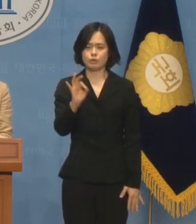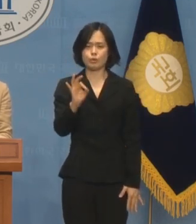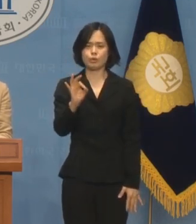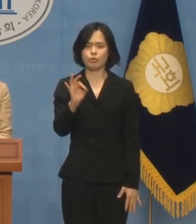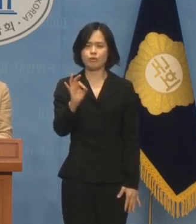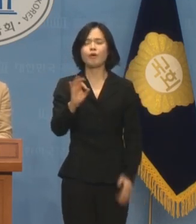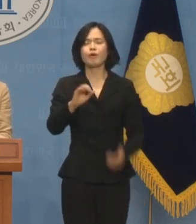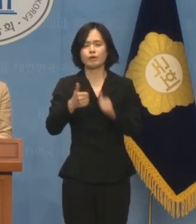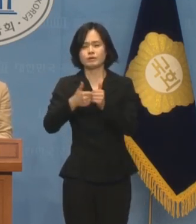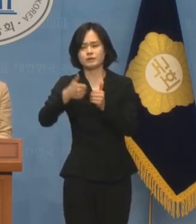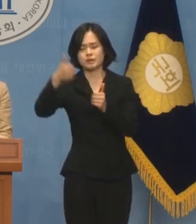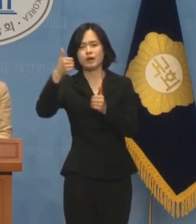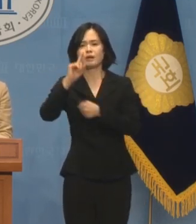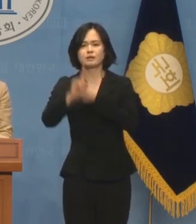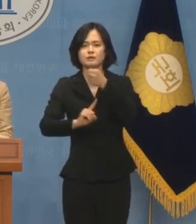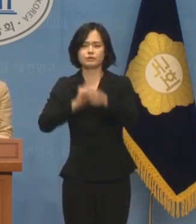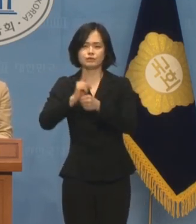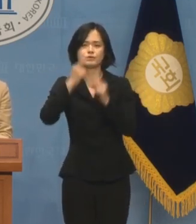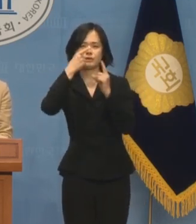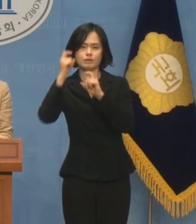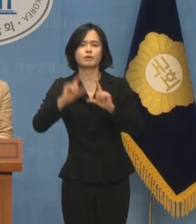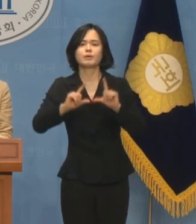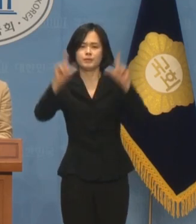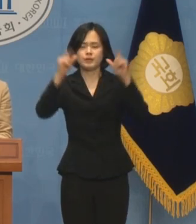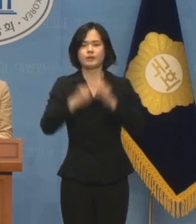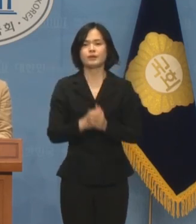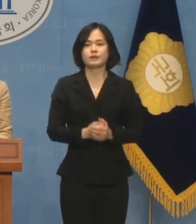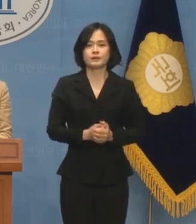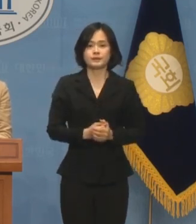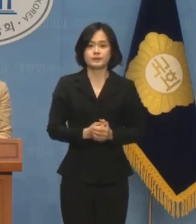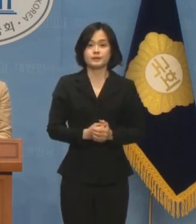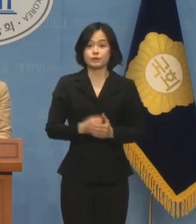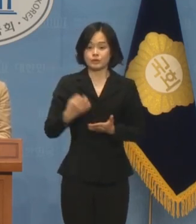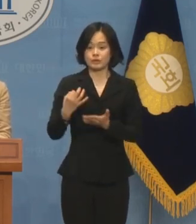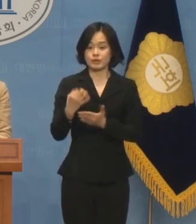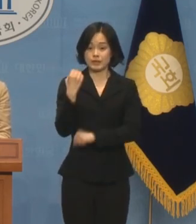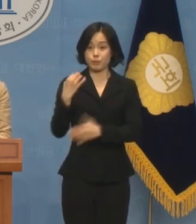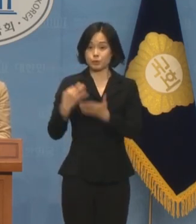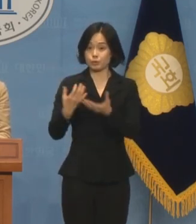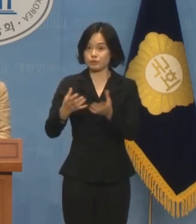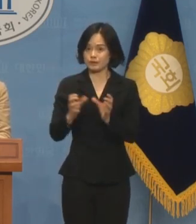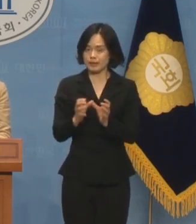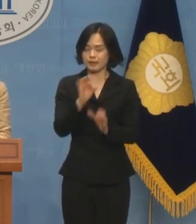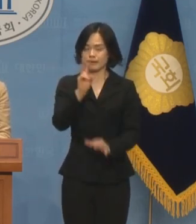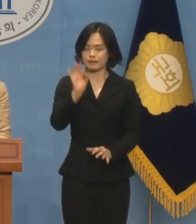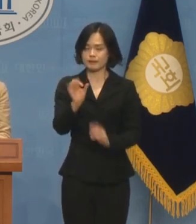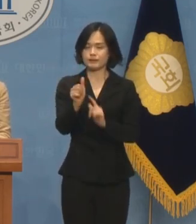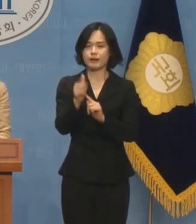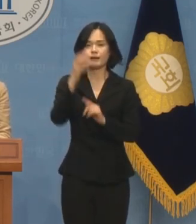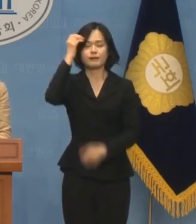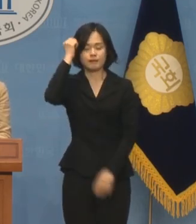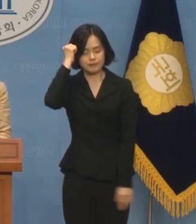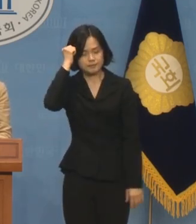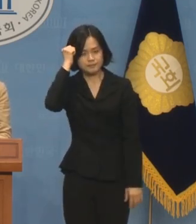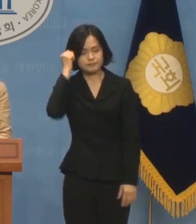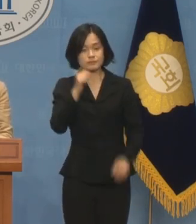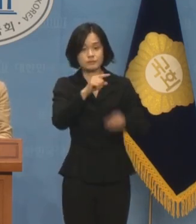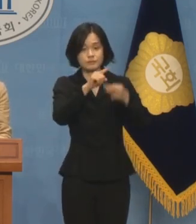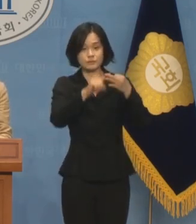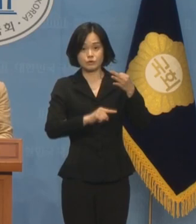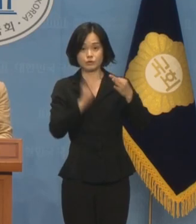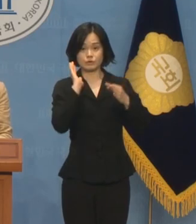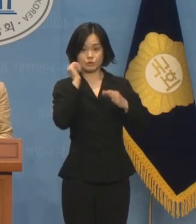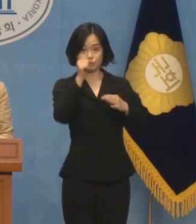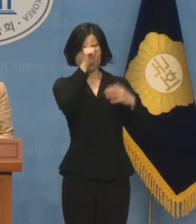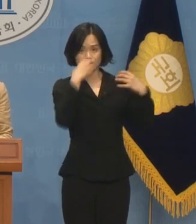모든 노동자를 위한 민생 회복에 앞장서는 동시에 양동 열사를 기억하며 윤성열 정부의 퇴행에